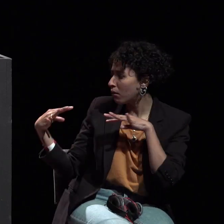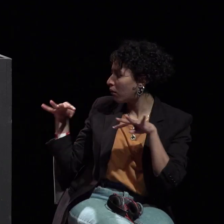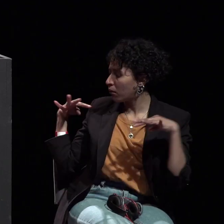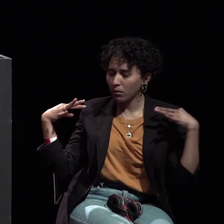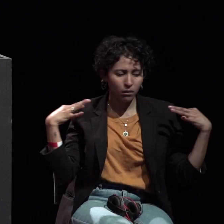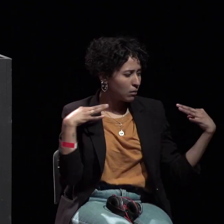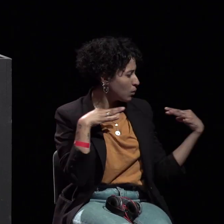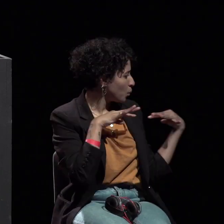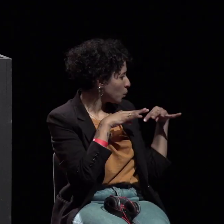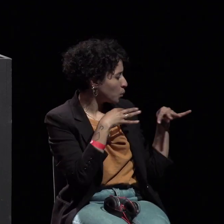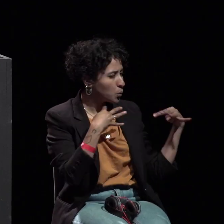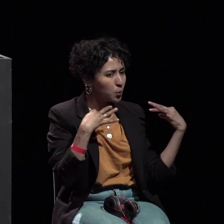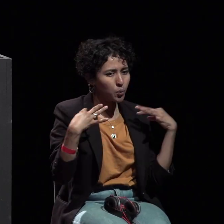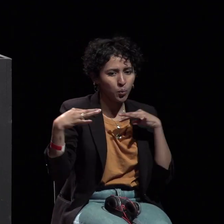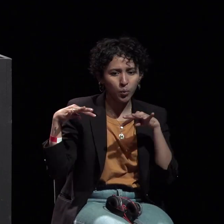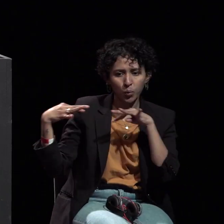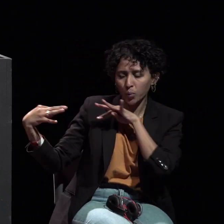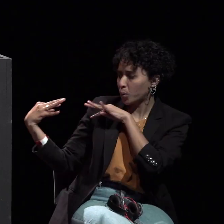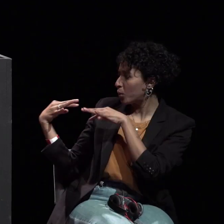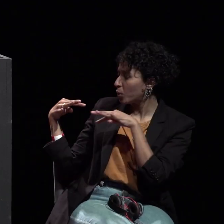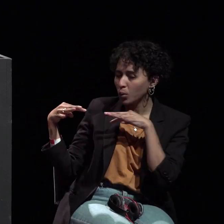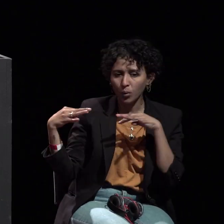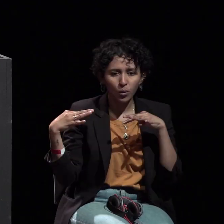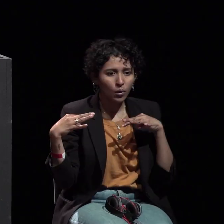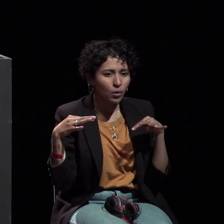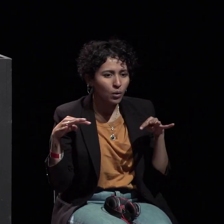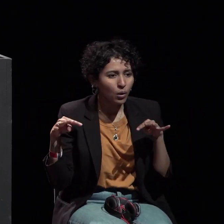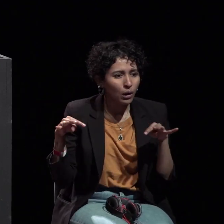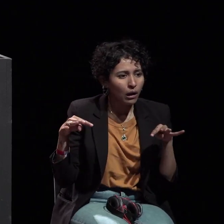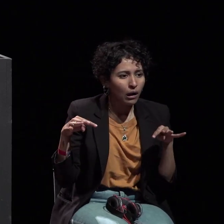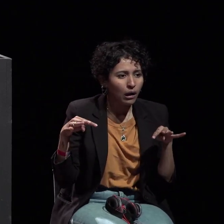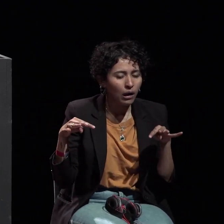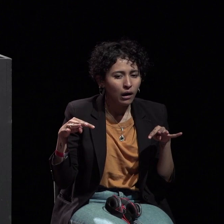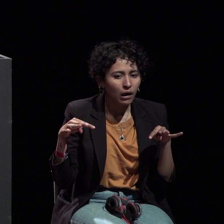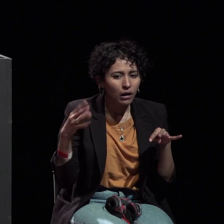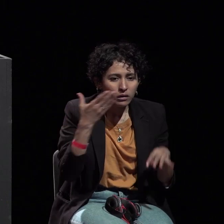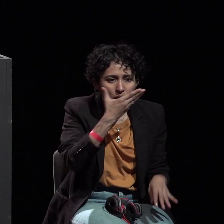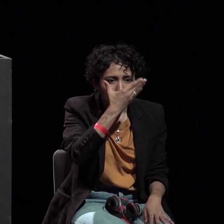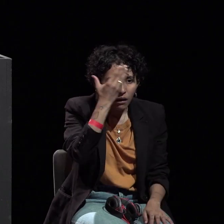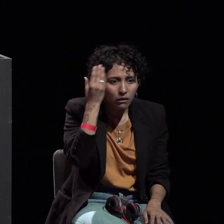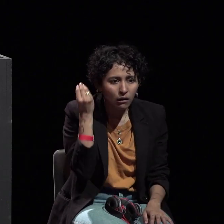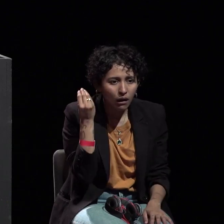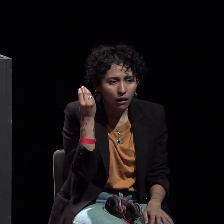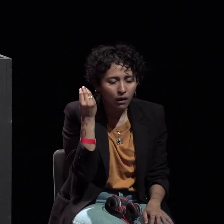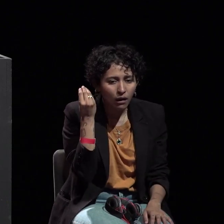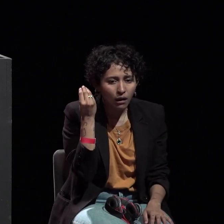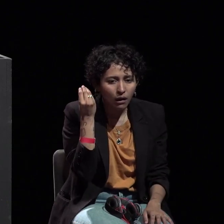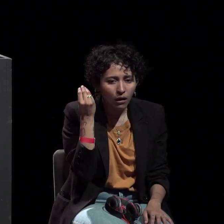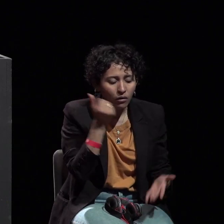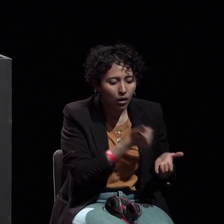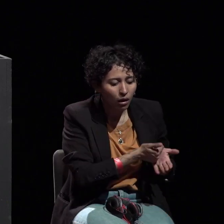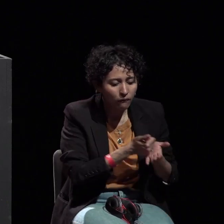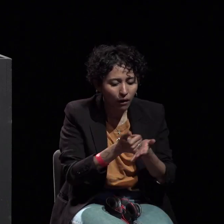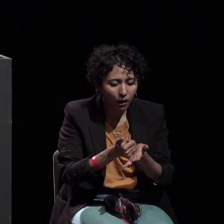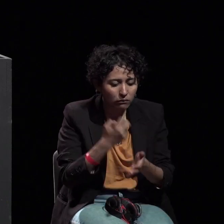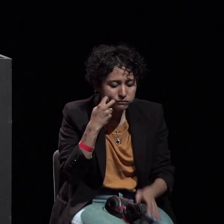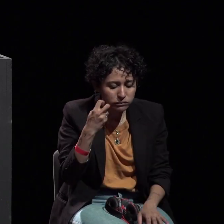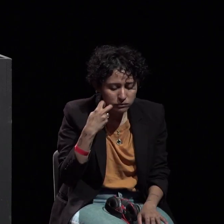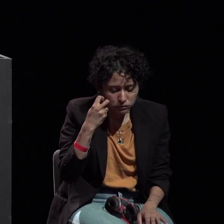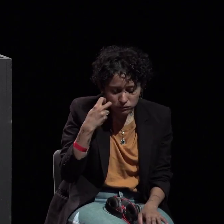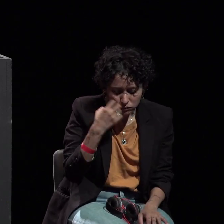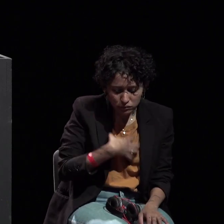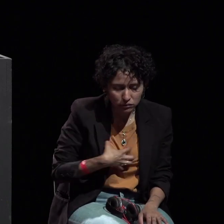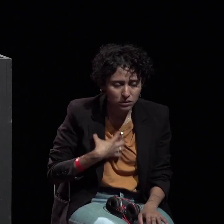Esqueceram de Mim 5. Eu não sei se a última versão do cinema está em 4, mas é o Esqueceram de Mim. Aí ficou aquela coisa constrangedora, esqueceram a